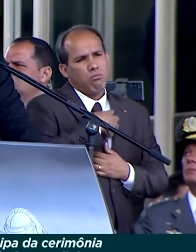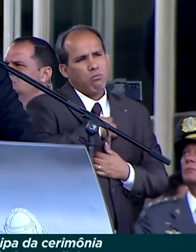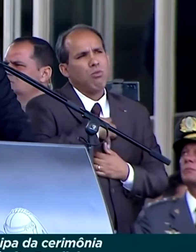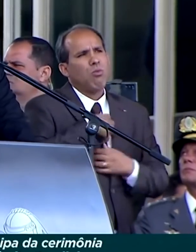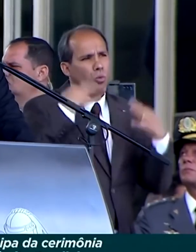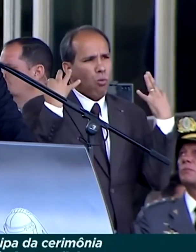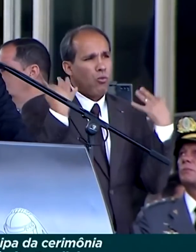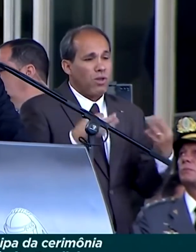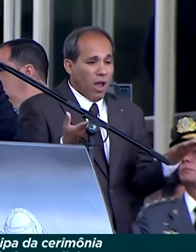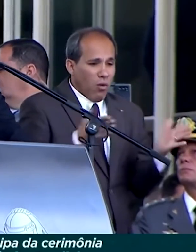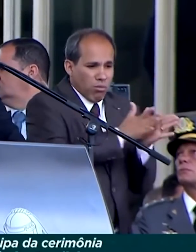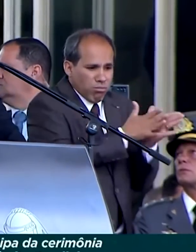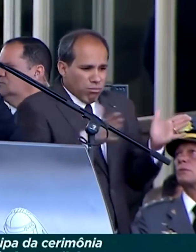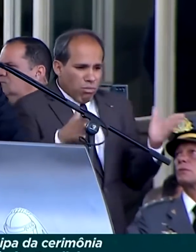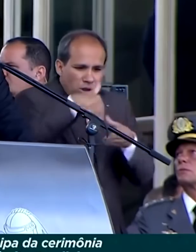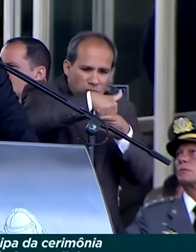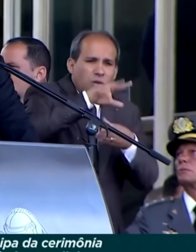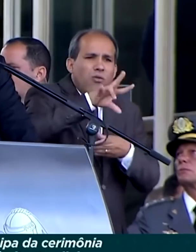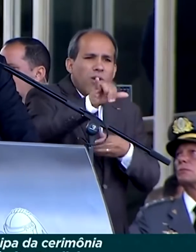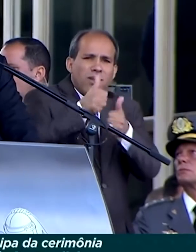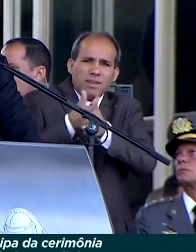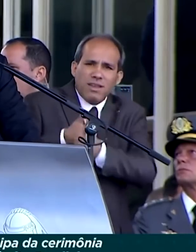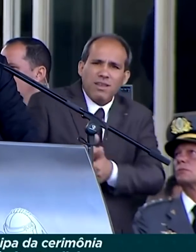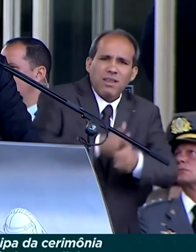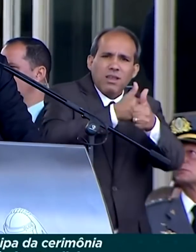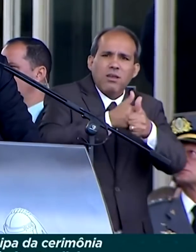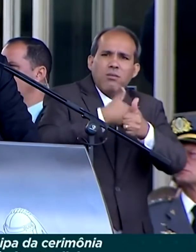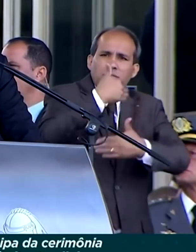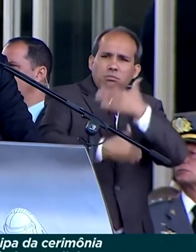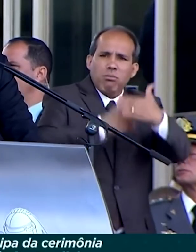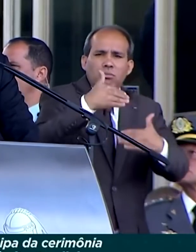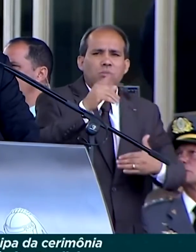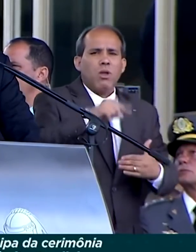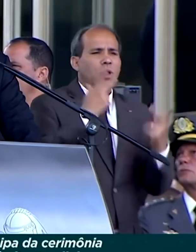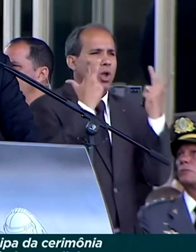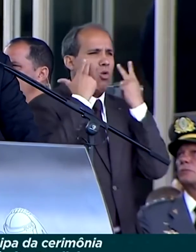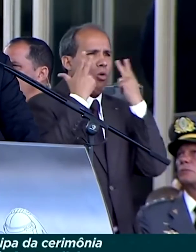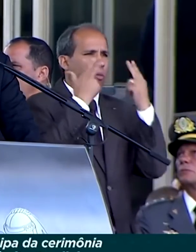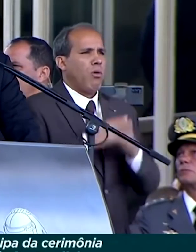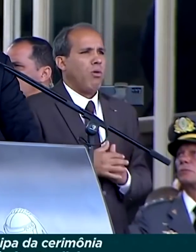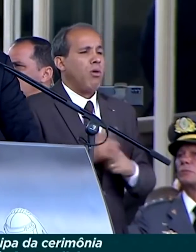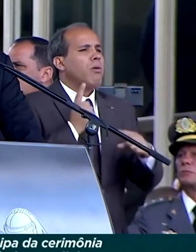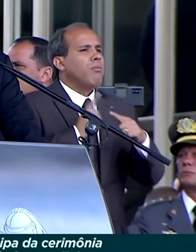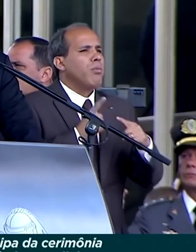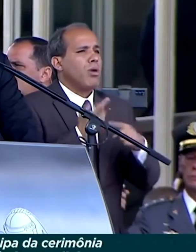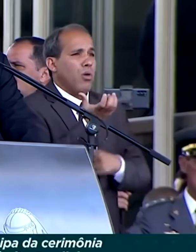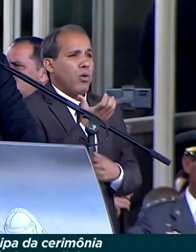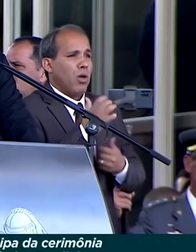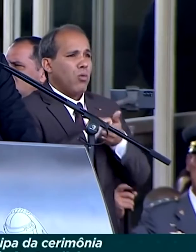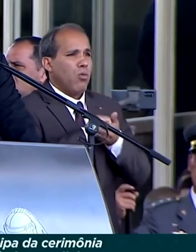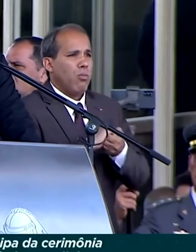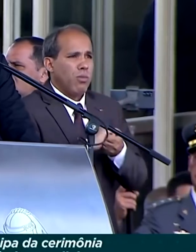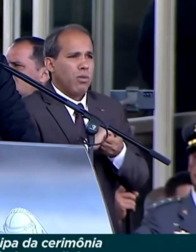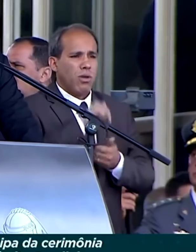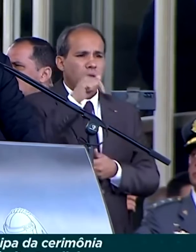do corrente ano seguirão o seu ritmo normal. Até porque eu quero cumprimentar aqui o